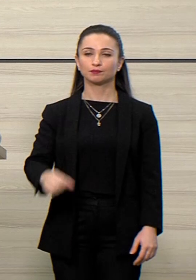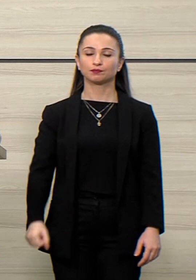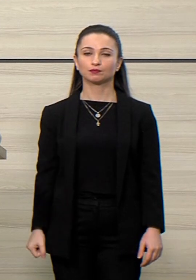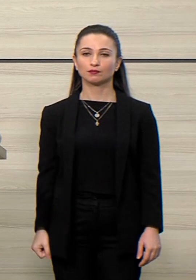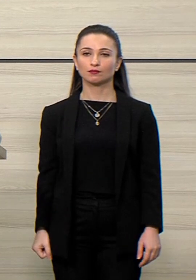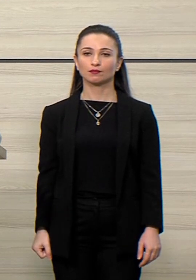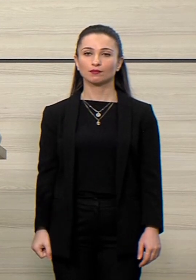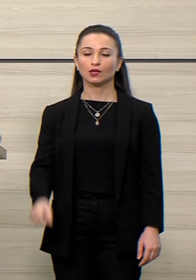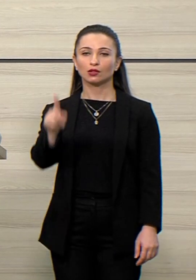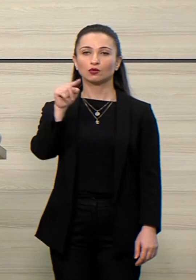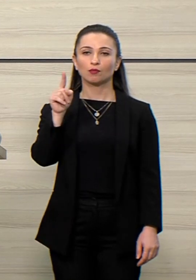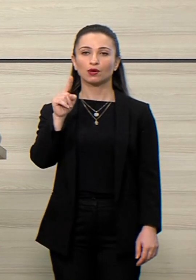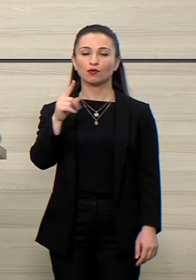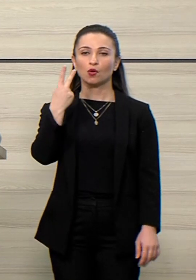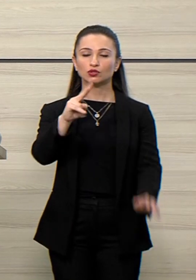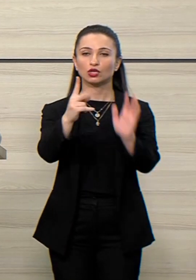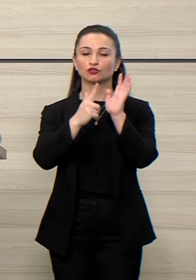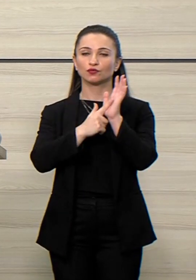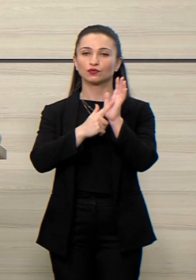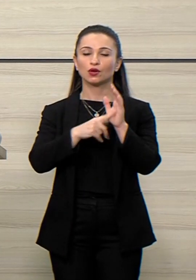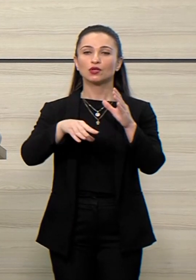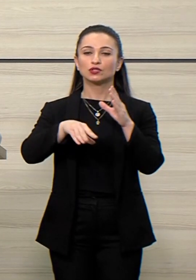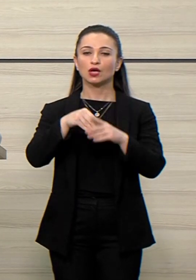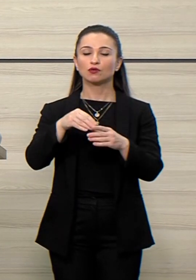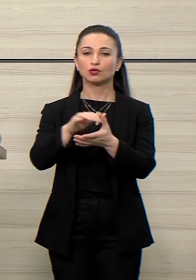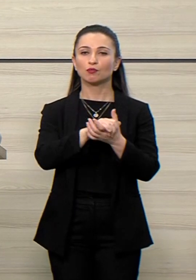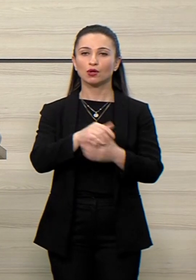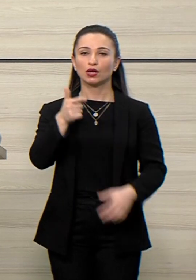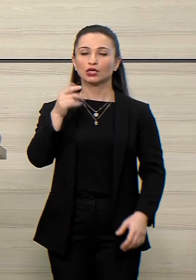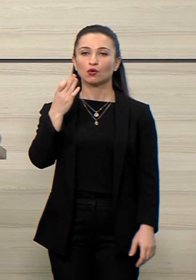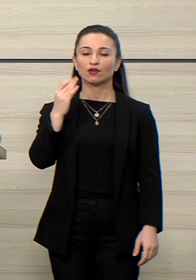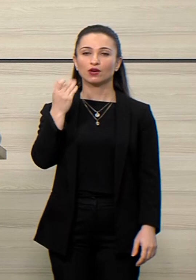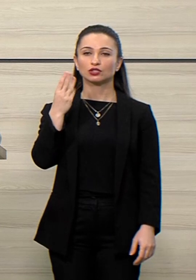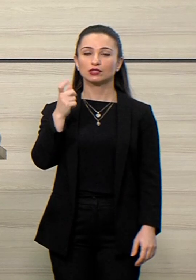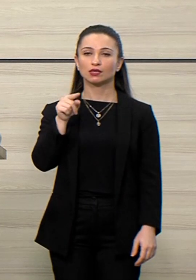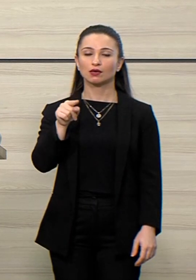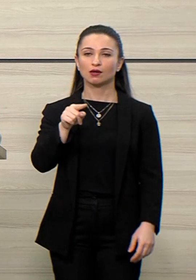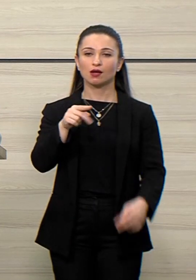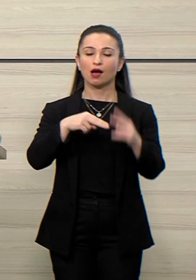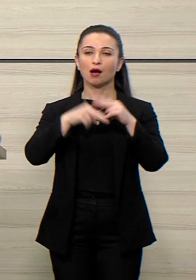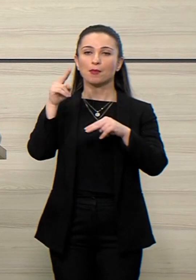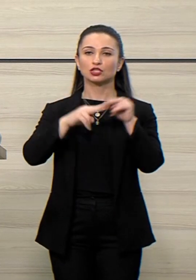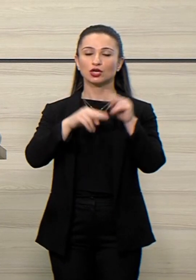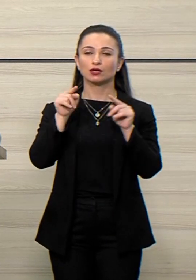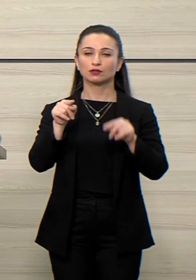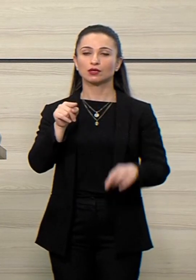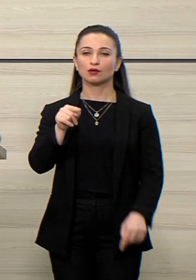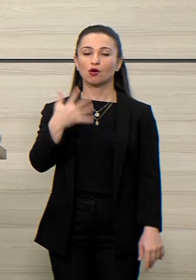0.11%. ნომერი 27 საარჩევნო ბლოკი, გიორგი ვაშაძე, სტრატეგია აღმოჩენებელი,